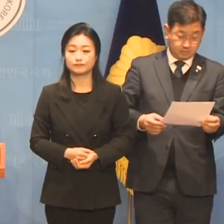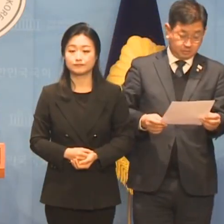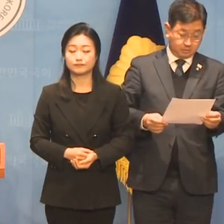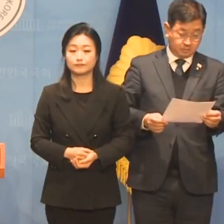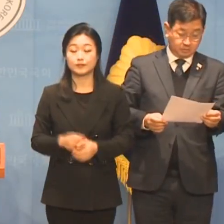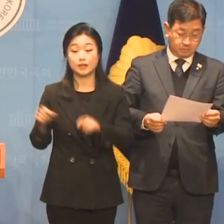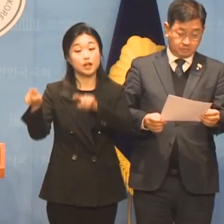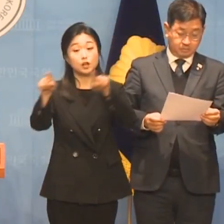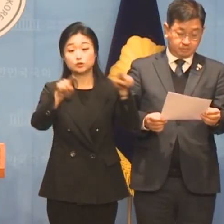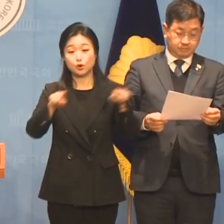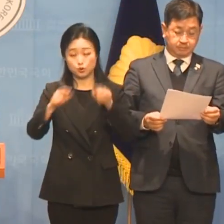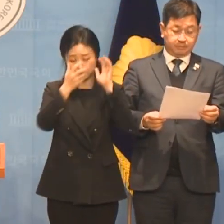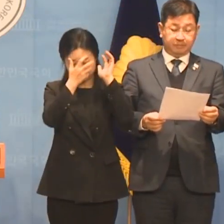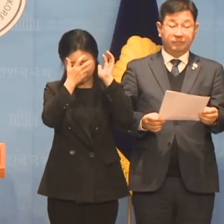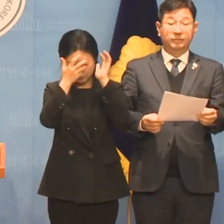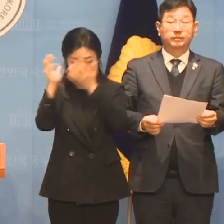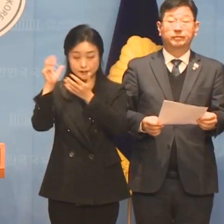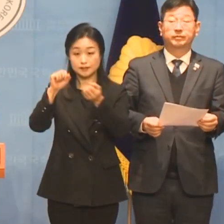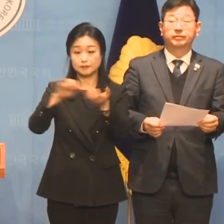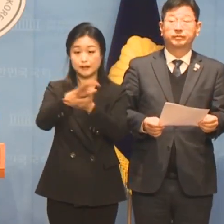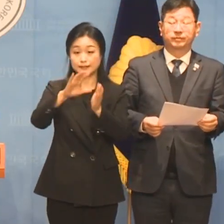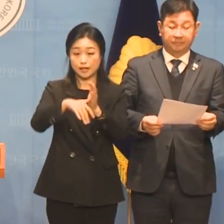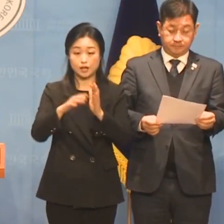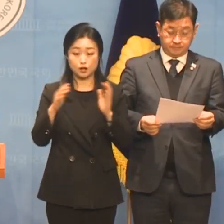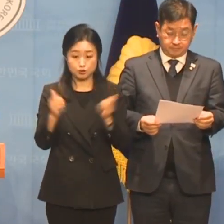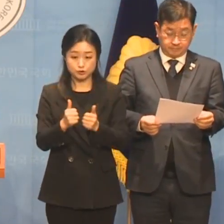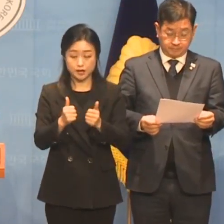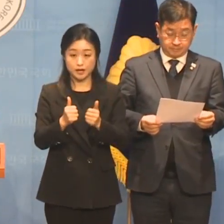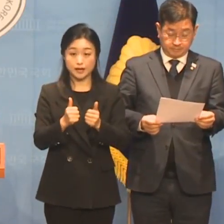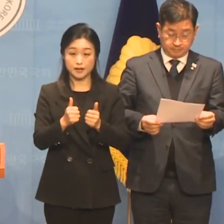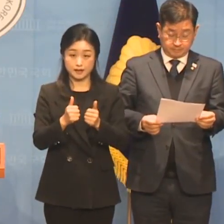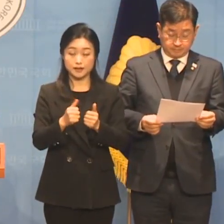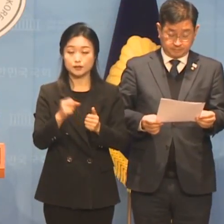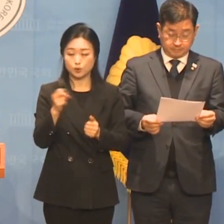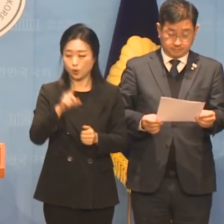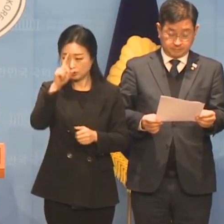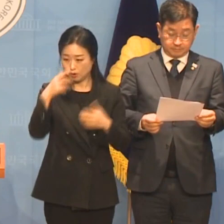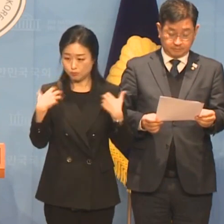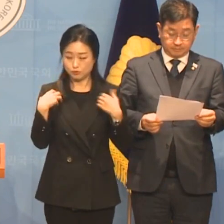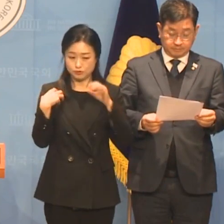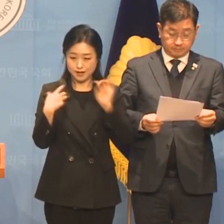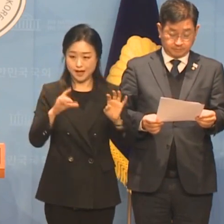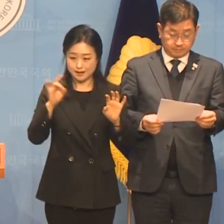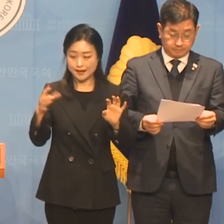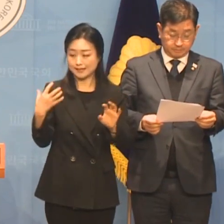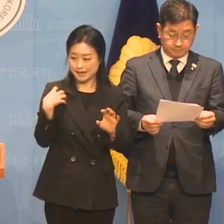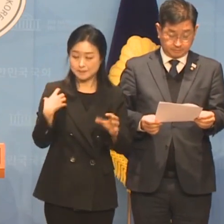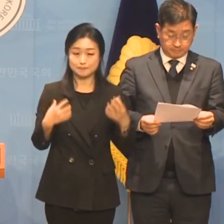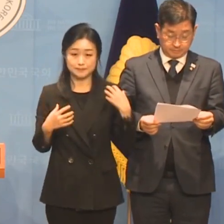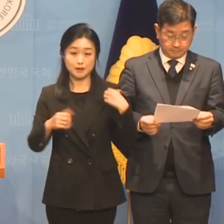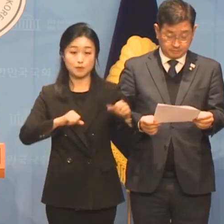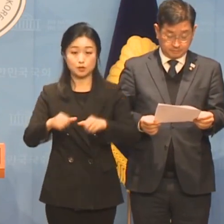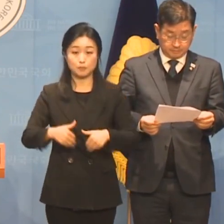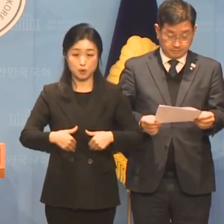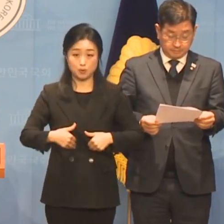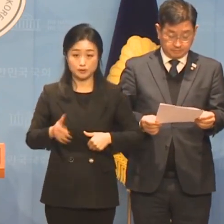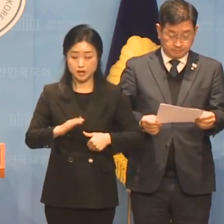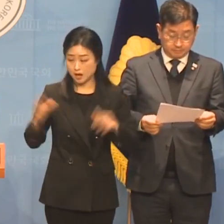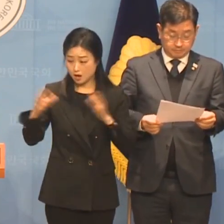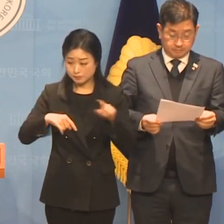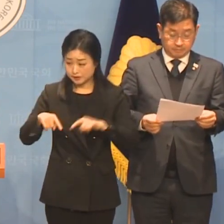전국이 혼란스러운 시기일수록 정부와 국회는 각자의 책임을 다해야 합니다. 그러나 정부와 여당은 협치를